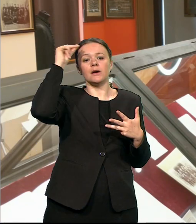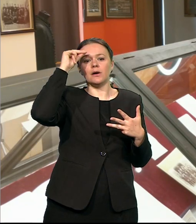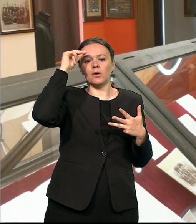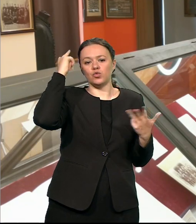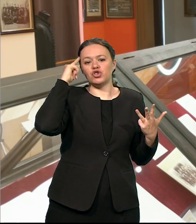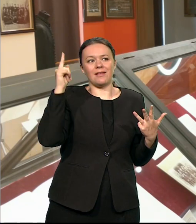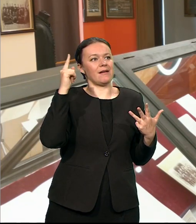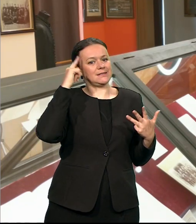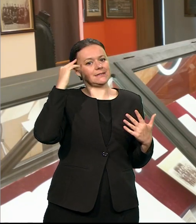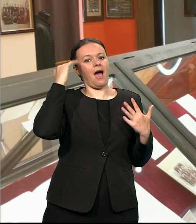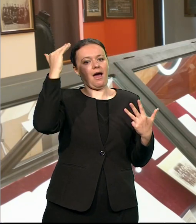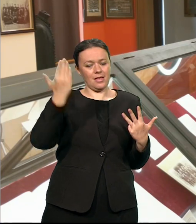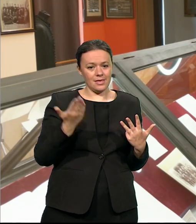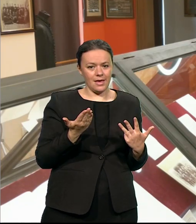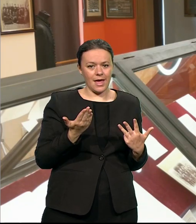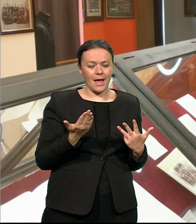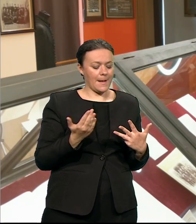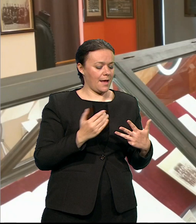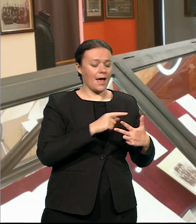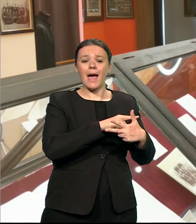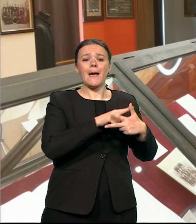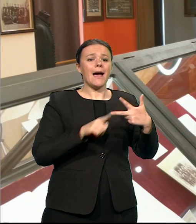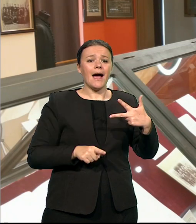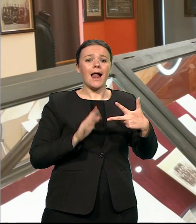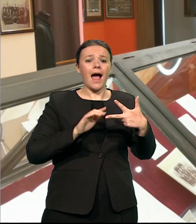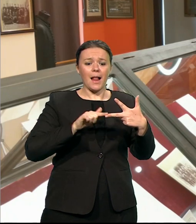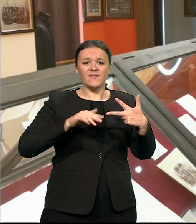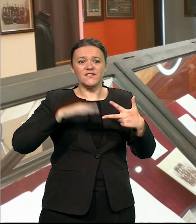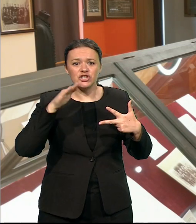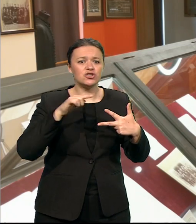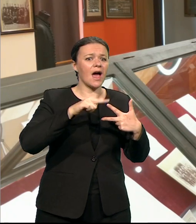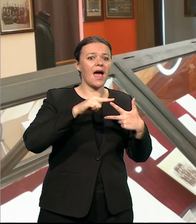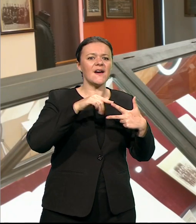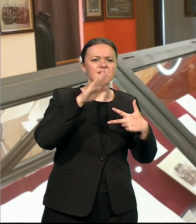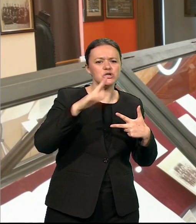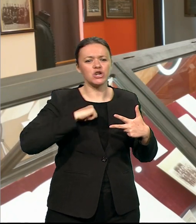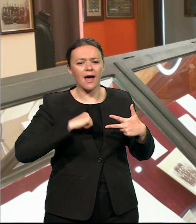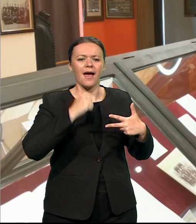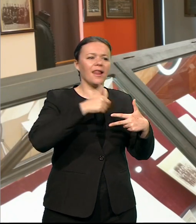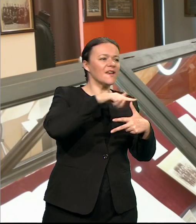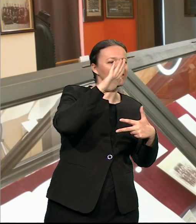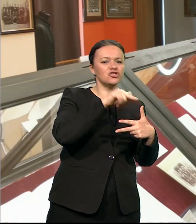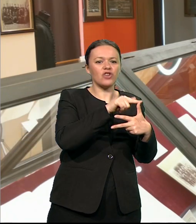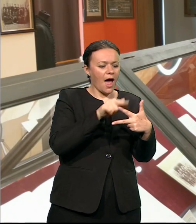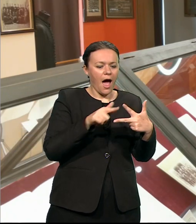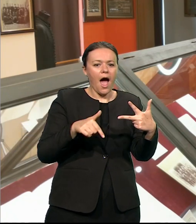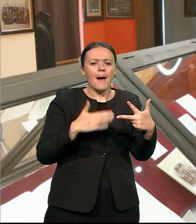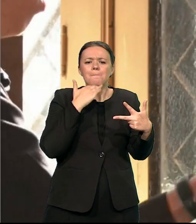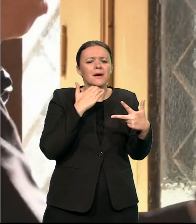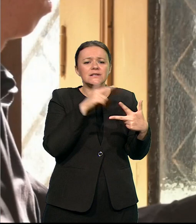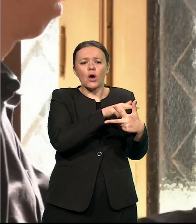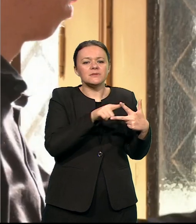gde ukoliko bilo koji od ovih prevagne i pretegne, može jedino da donese samo